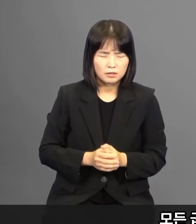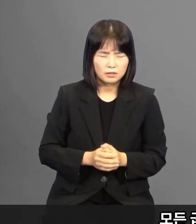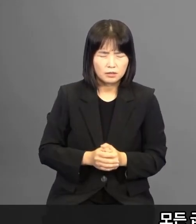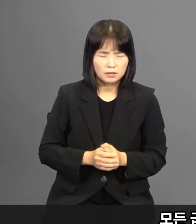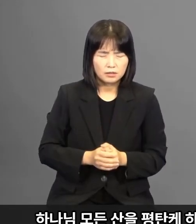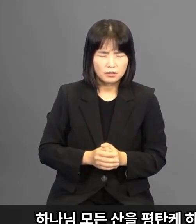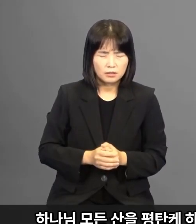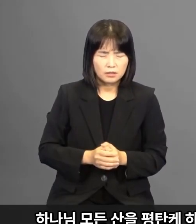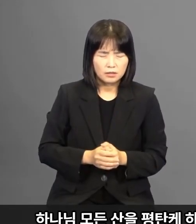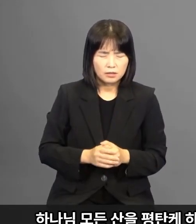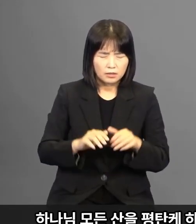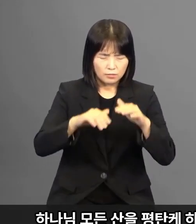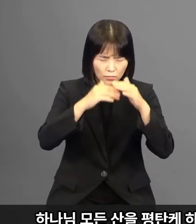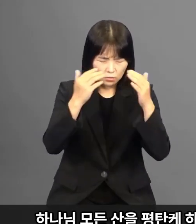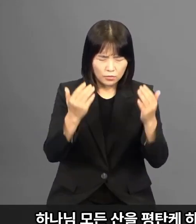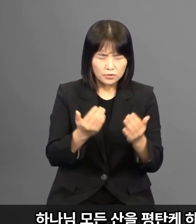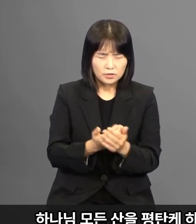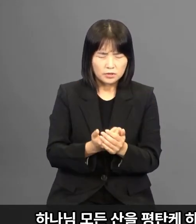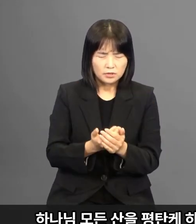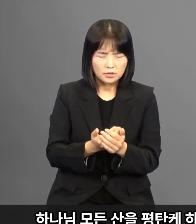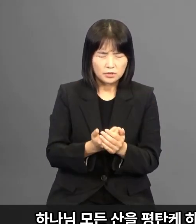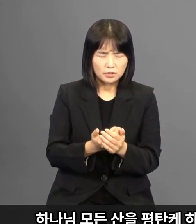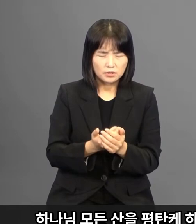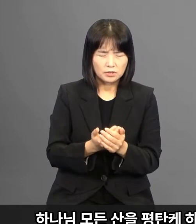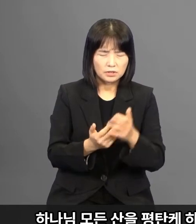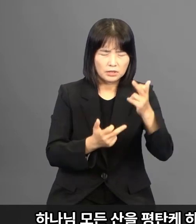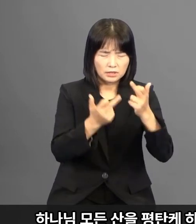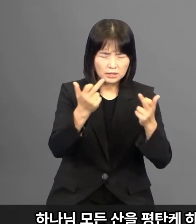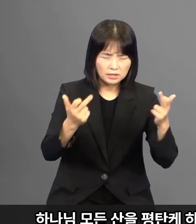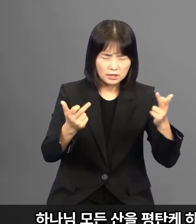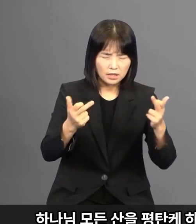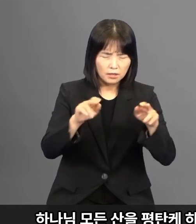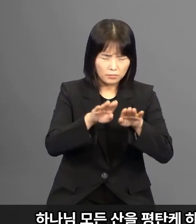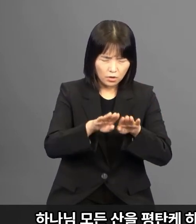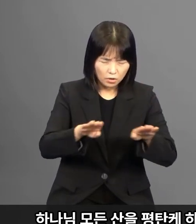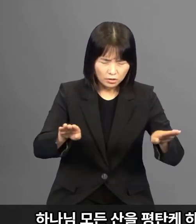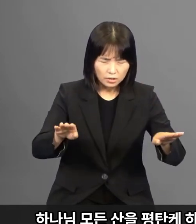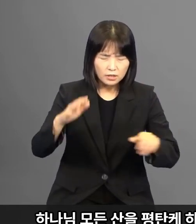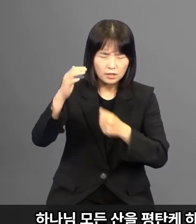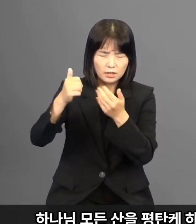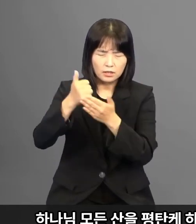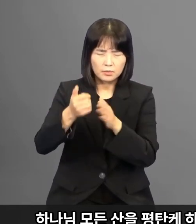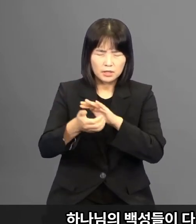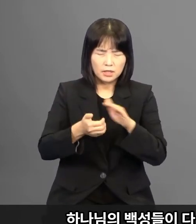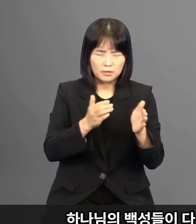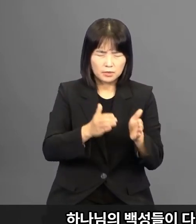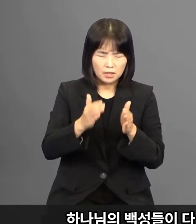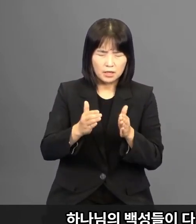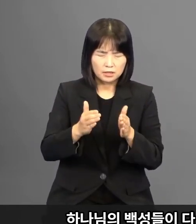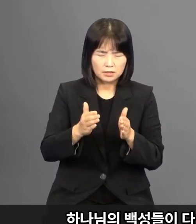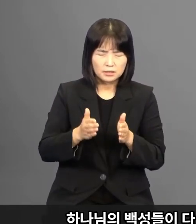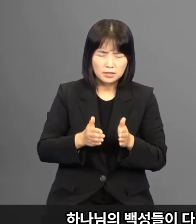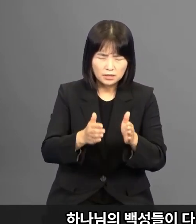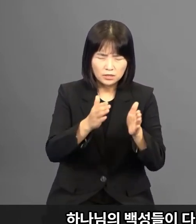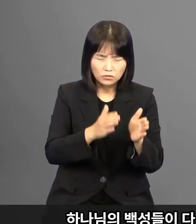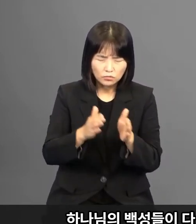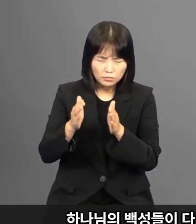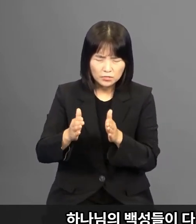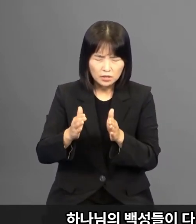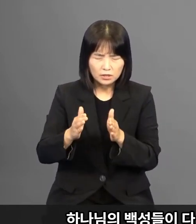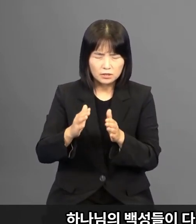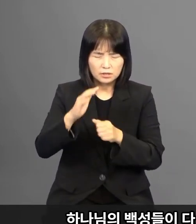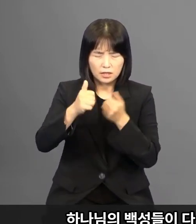곧게 하고 하나님 모든 산을 평탄케 하는 하나님의 그 예비하신 길을 준비하는 하나님의 백성들이 다 될 수